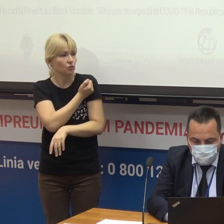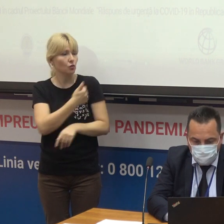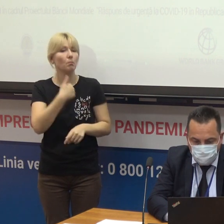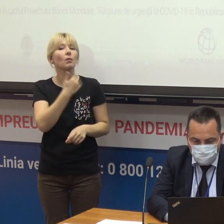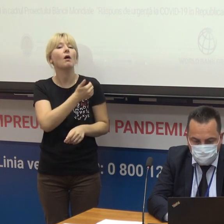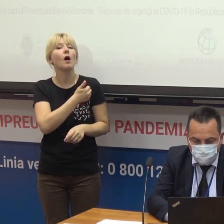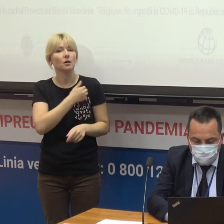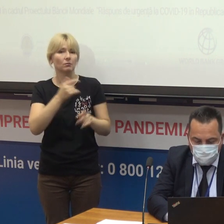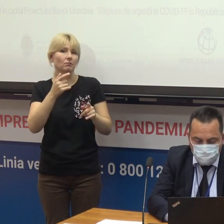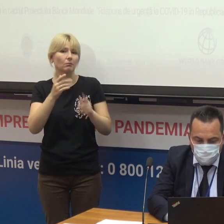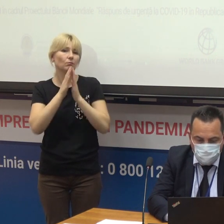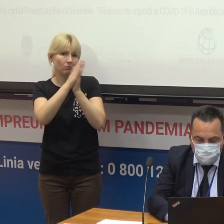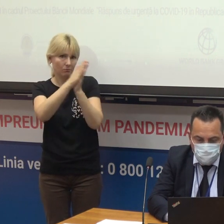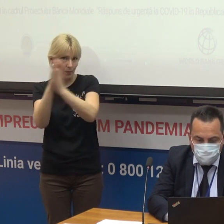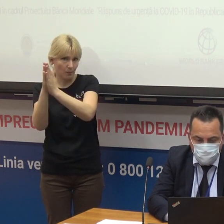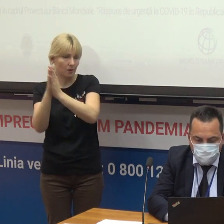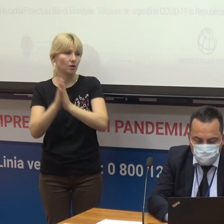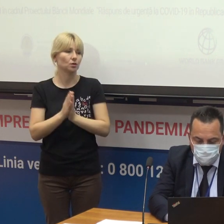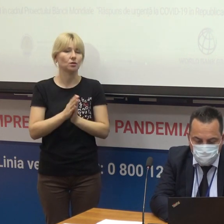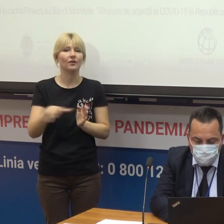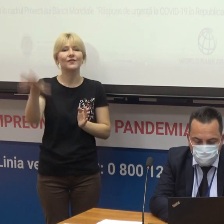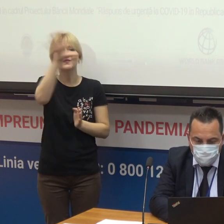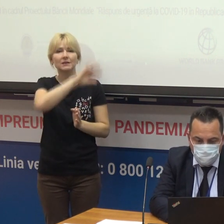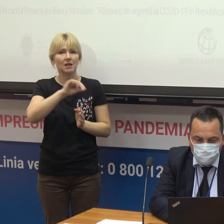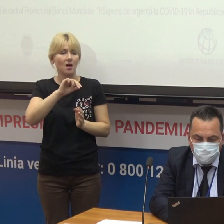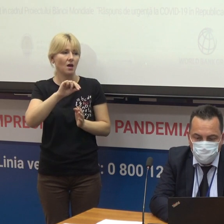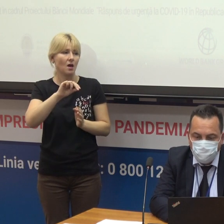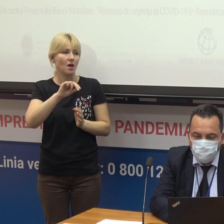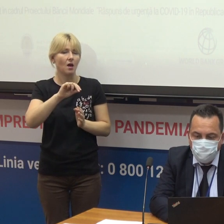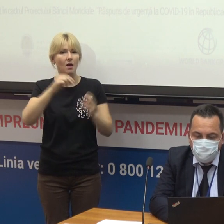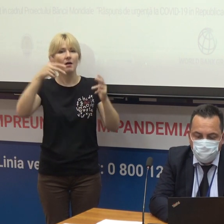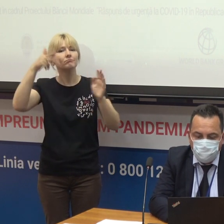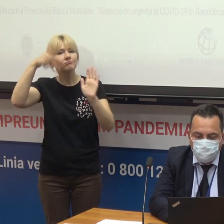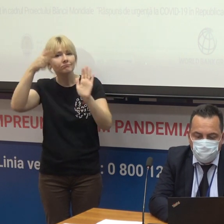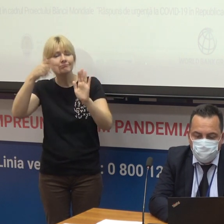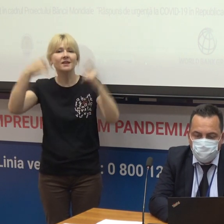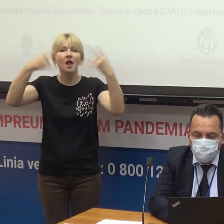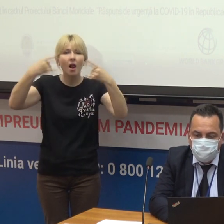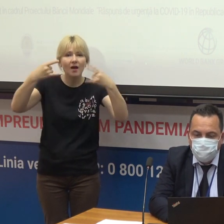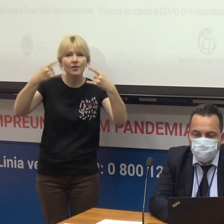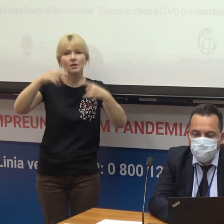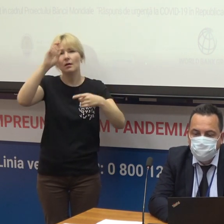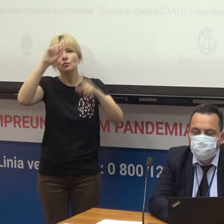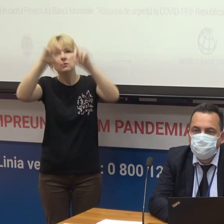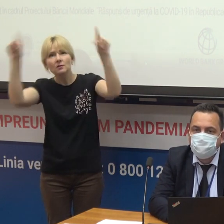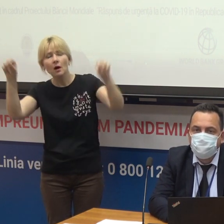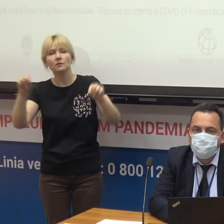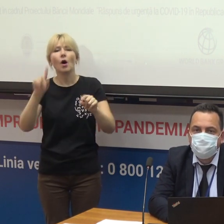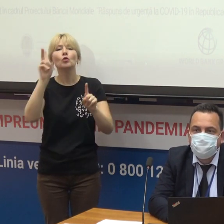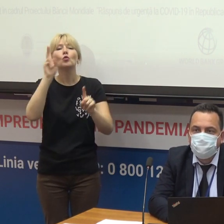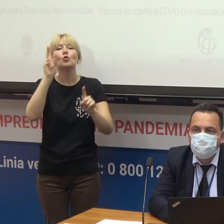cu o rugăminte foarte mare către toate instituțiile mass media să difuzeze aceste spoturi video, inclusiv